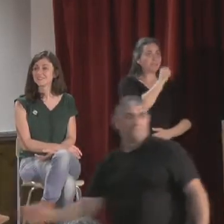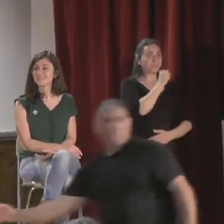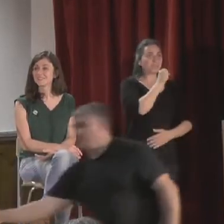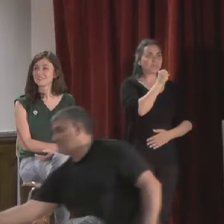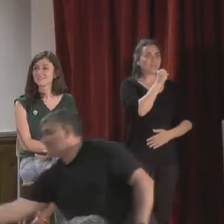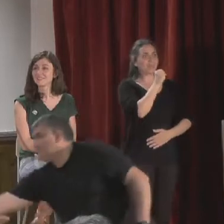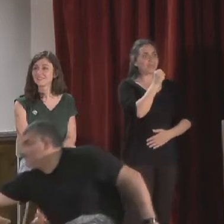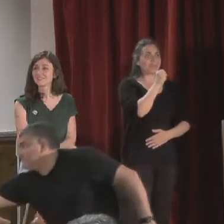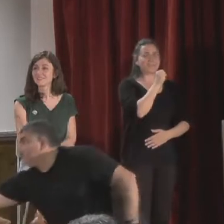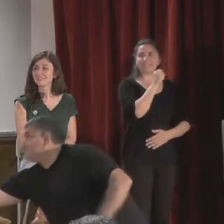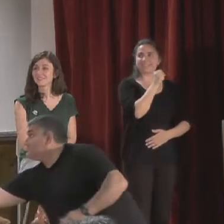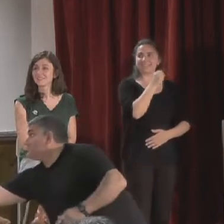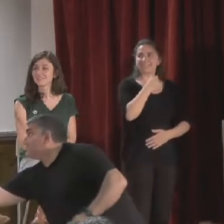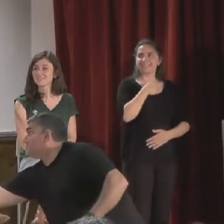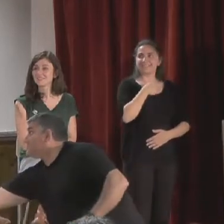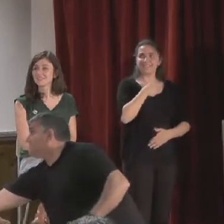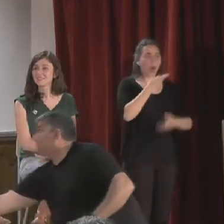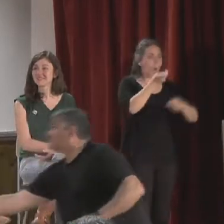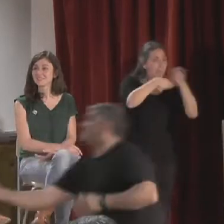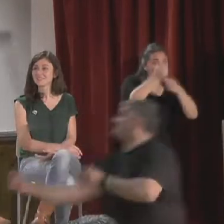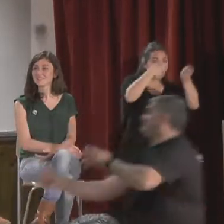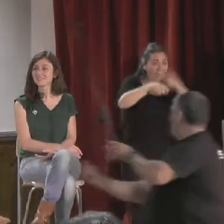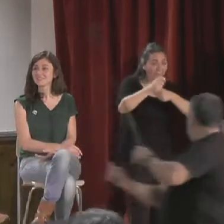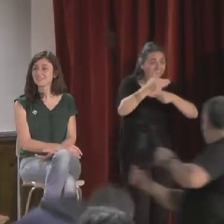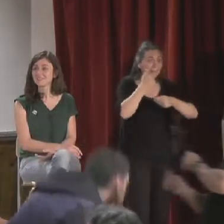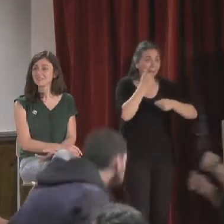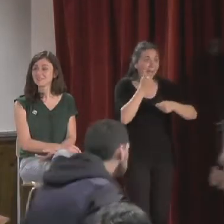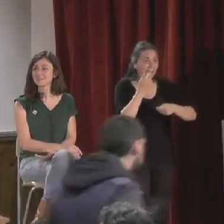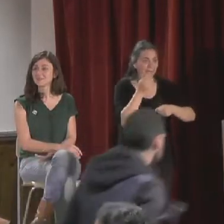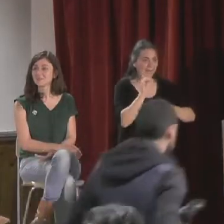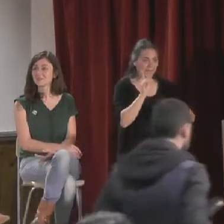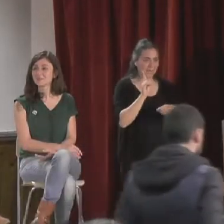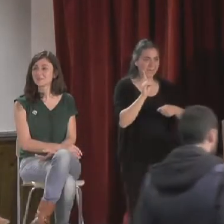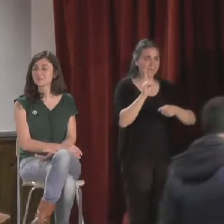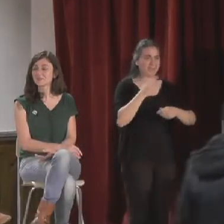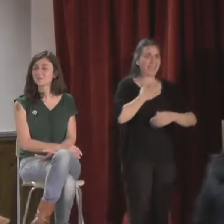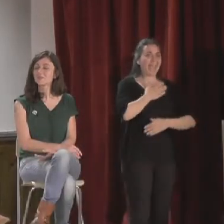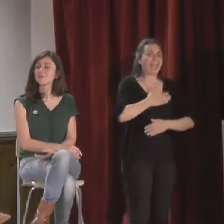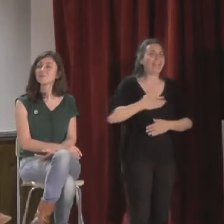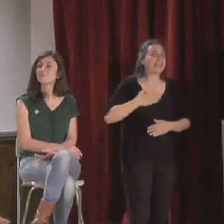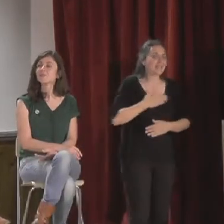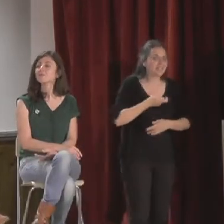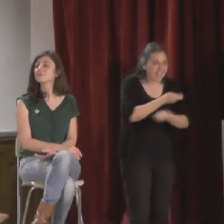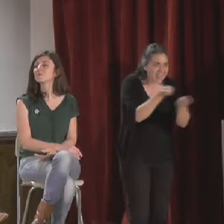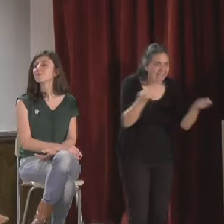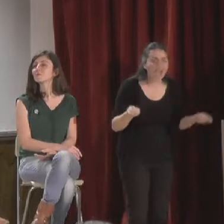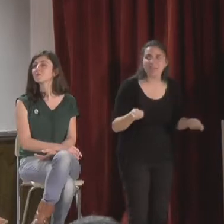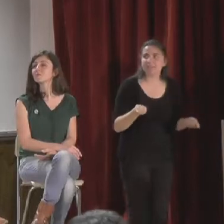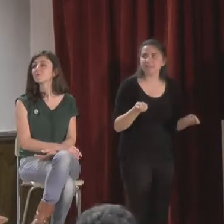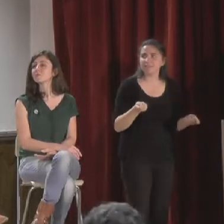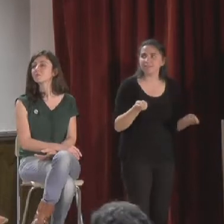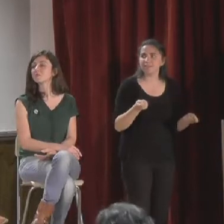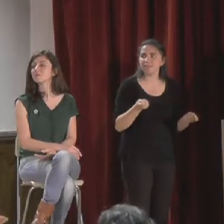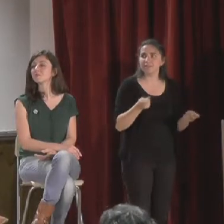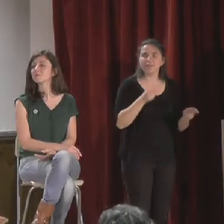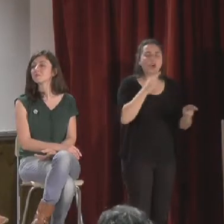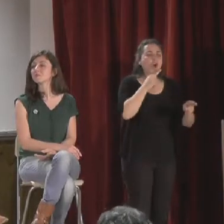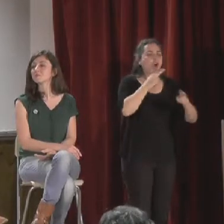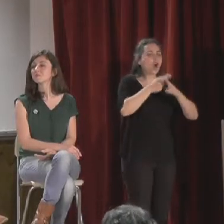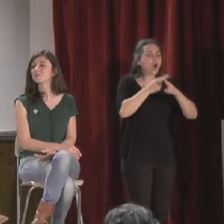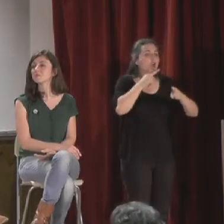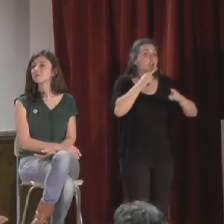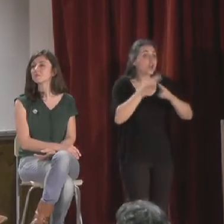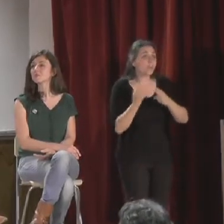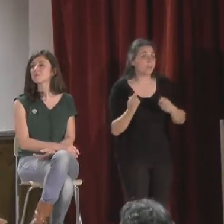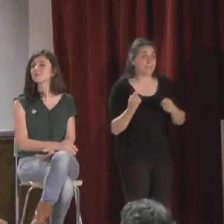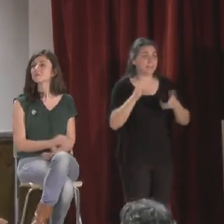mellor vendendo o que dende Vilalba Aberta vendemos, que é isto da xenerosidade e isto de que os nomes non contan, senón que é un proxecto, en